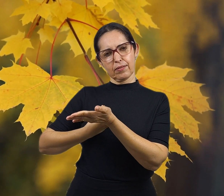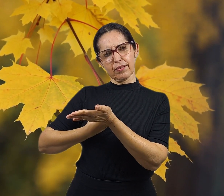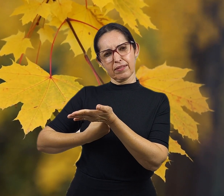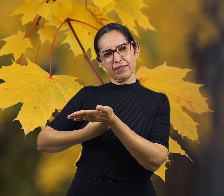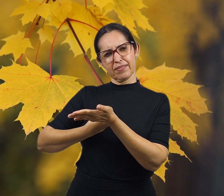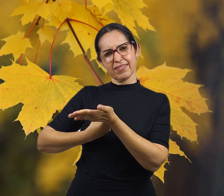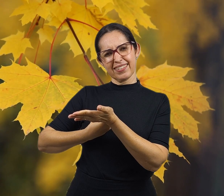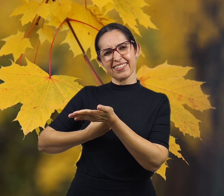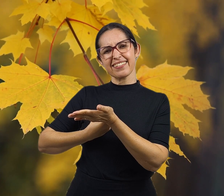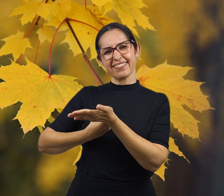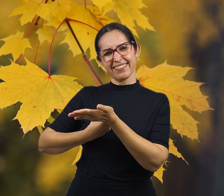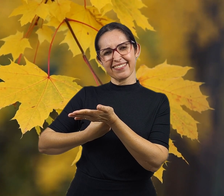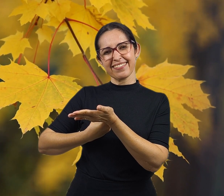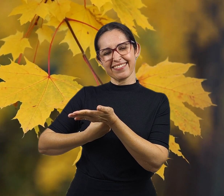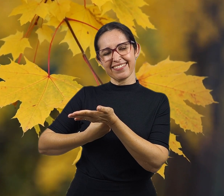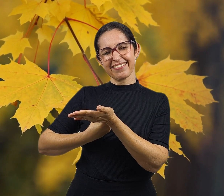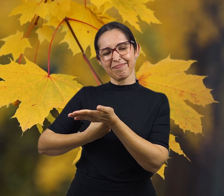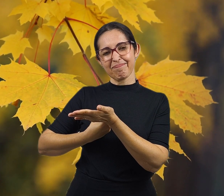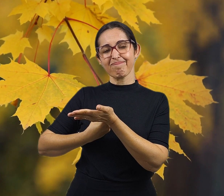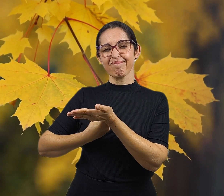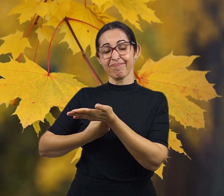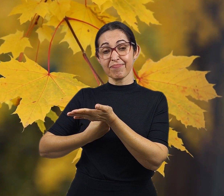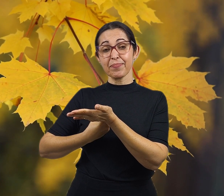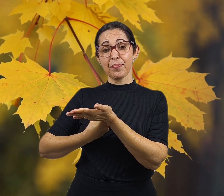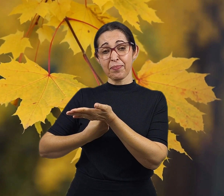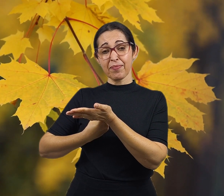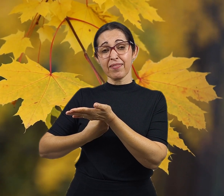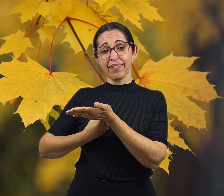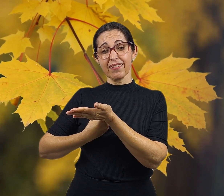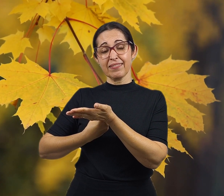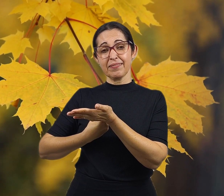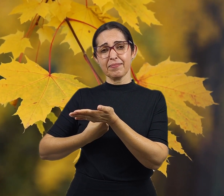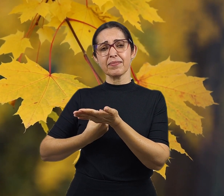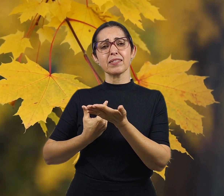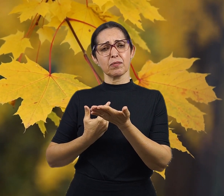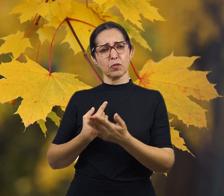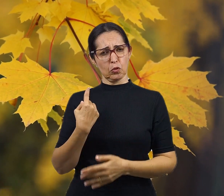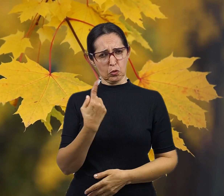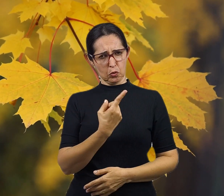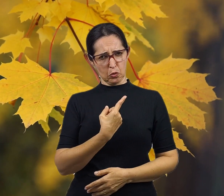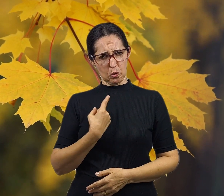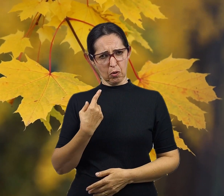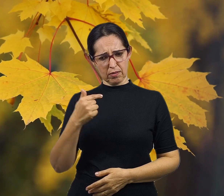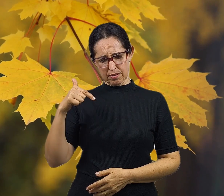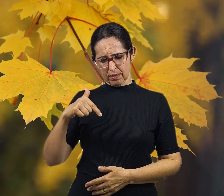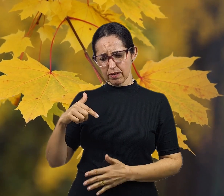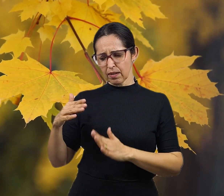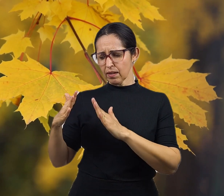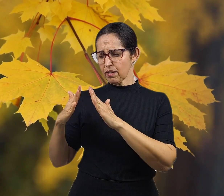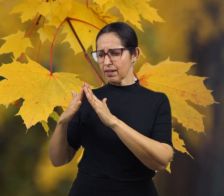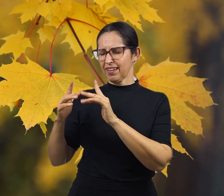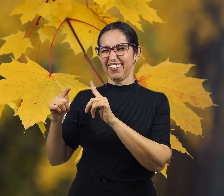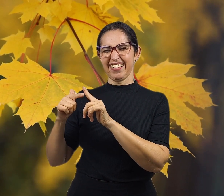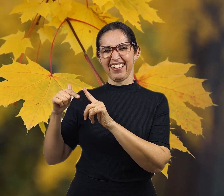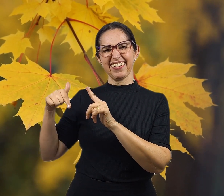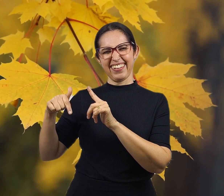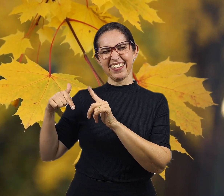Meus irmãos, na nossa caminhada espiritual, todos nós aqui na igreja sabemos disso. Por